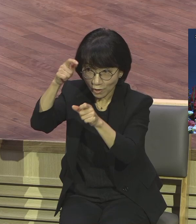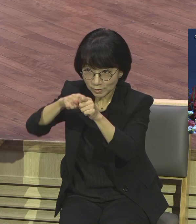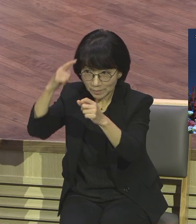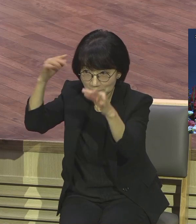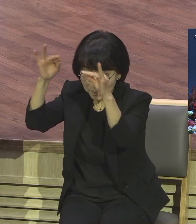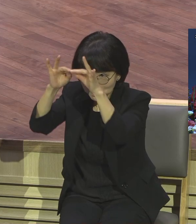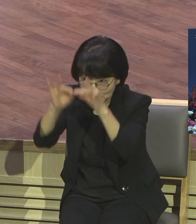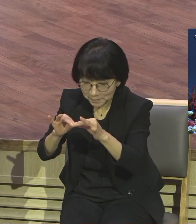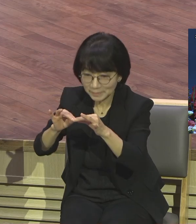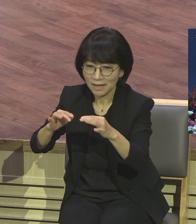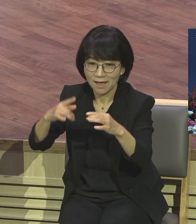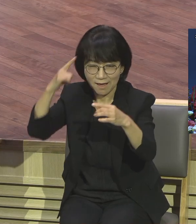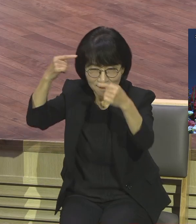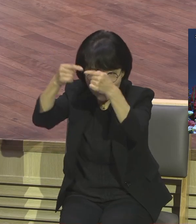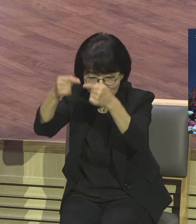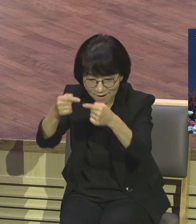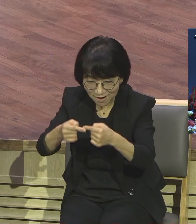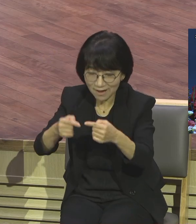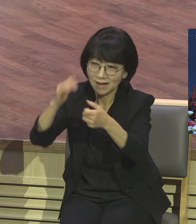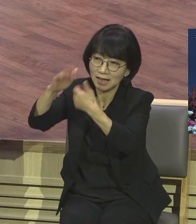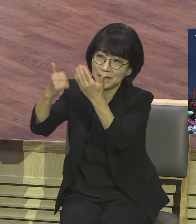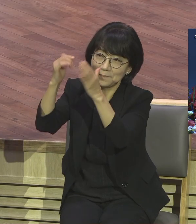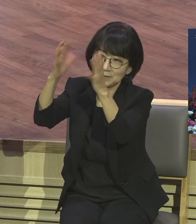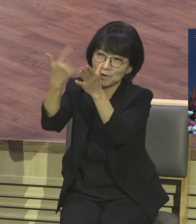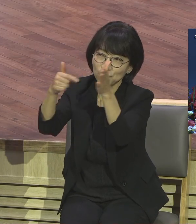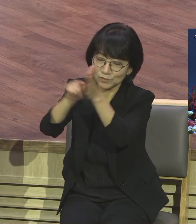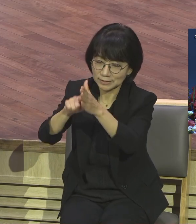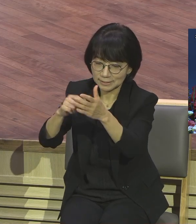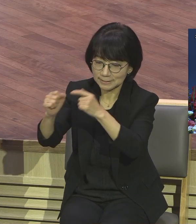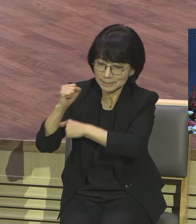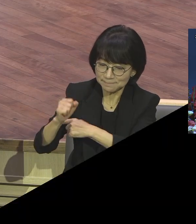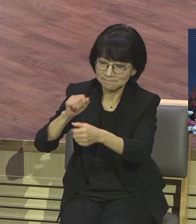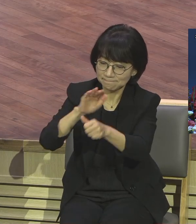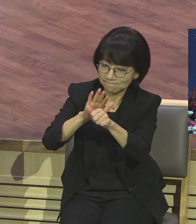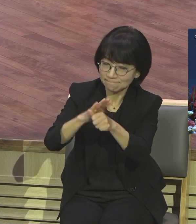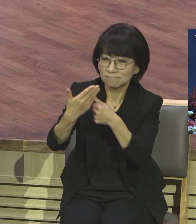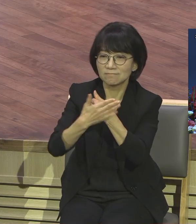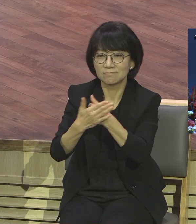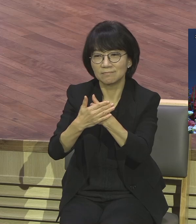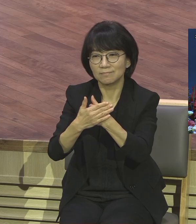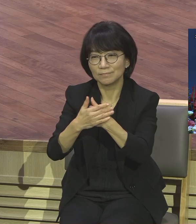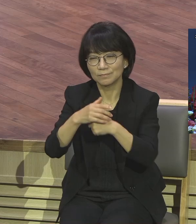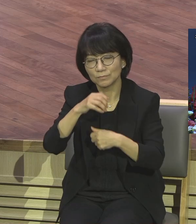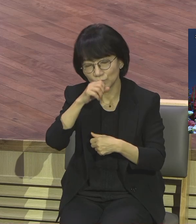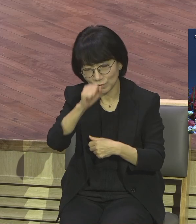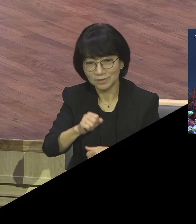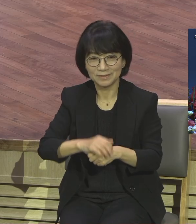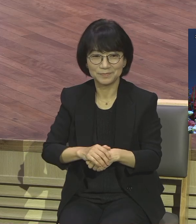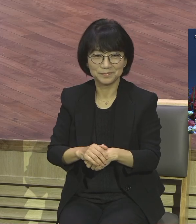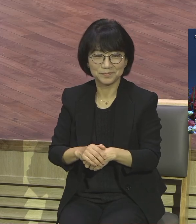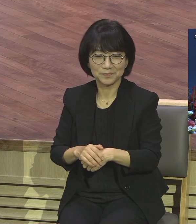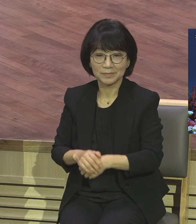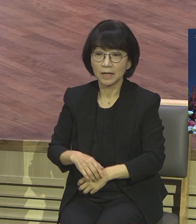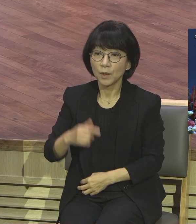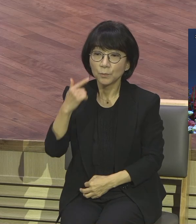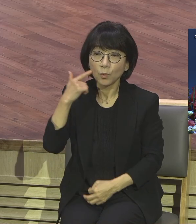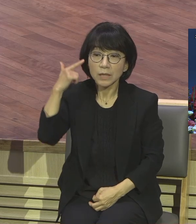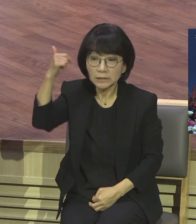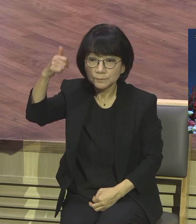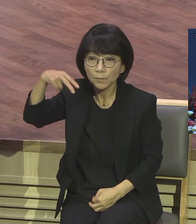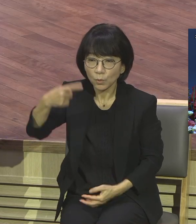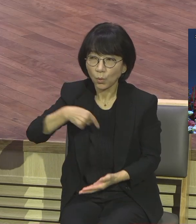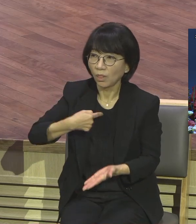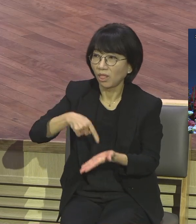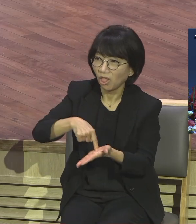하나님의 나라를 위해서 힘을 합치는 거. 아주 중요한 거예요. 동반자. 동반자. 목사도 동반자가 있어야 돼요.